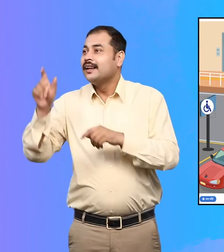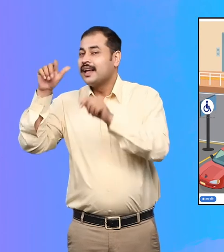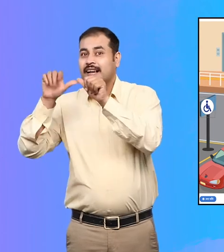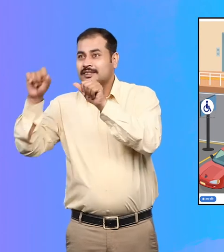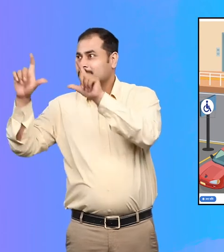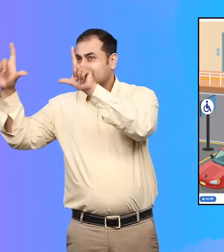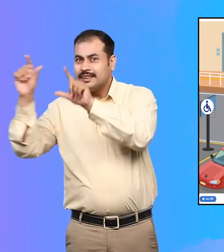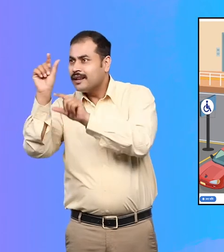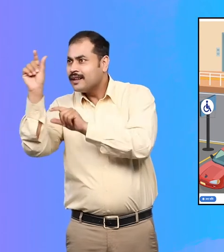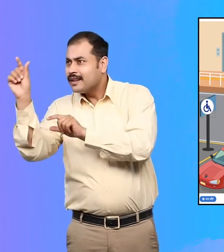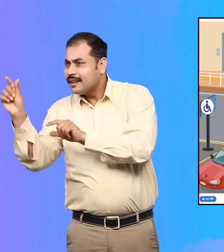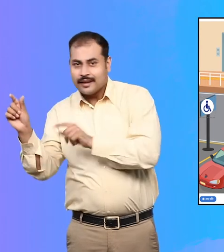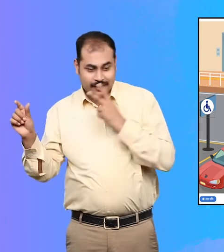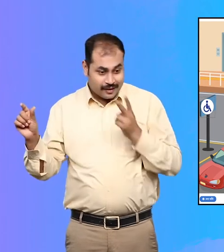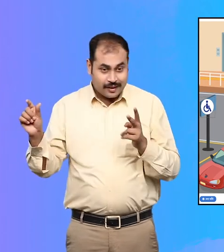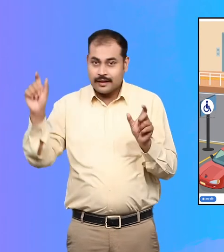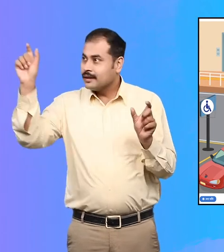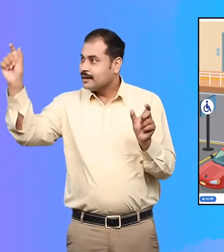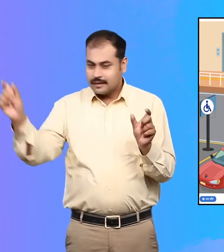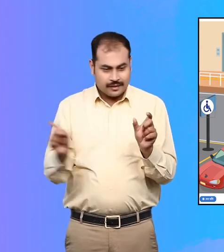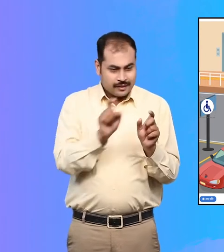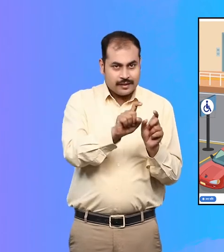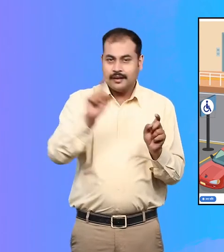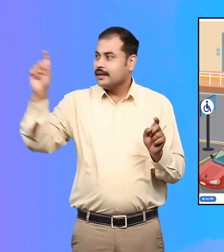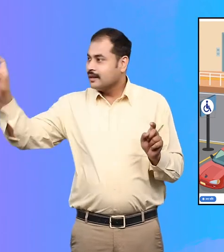एक्सिसिबिलिटी सुविधाओं को खींचें और छोड़ें